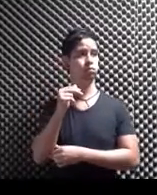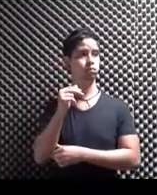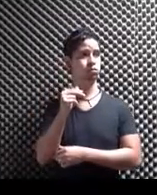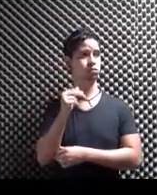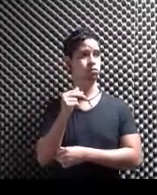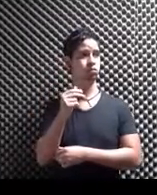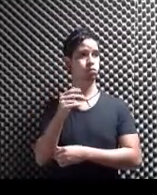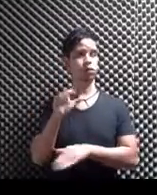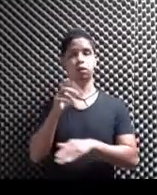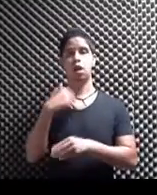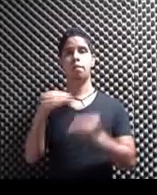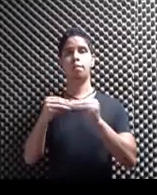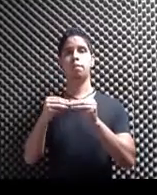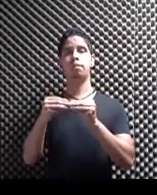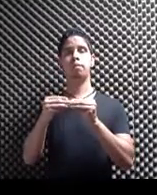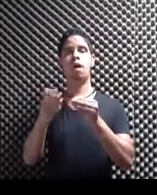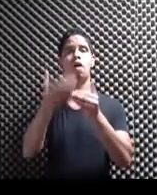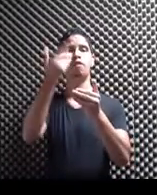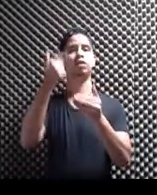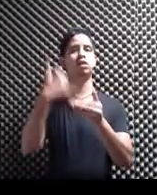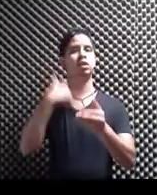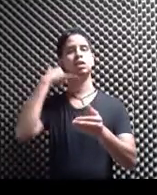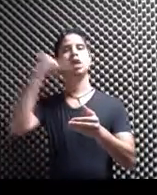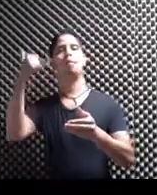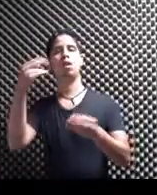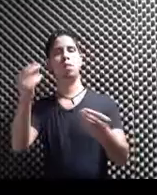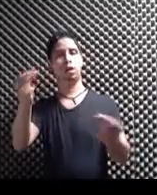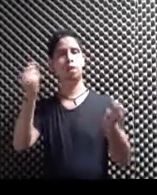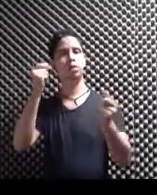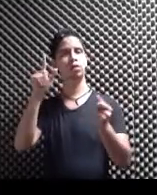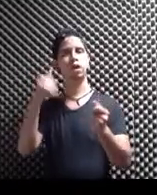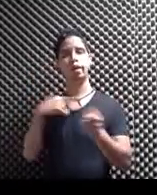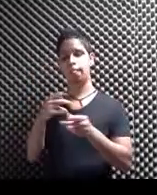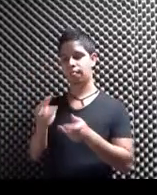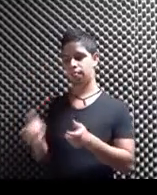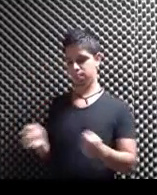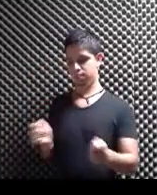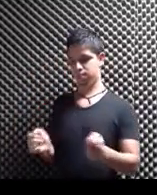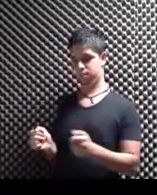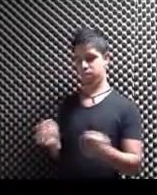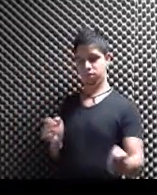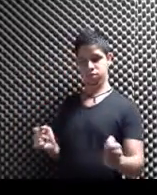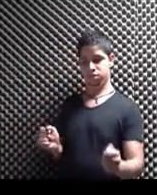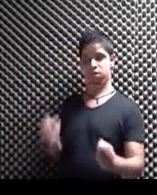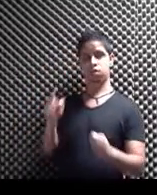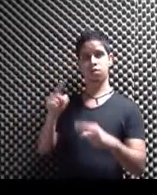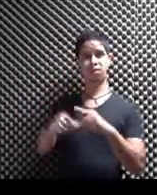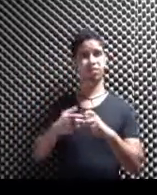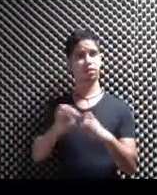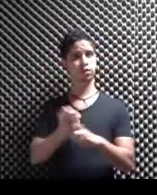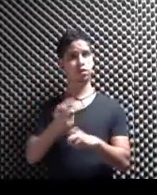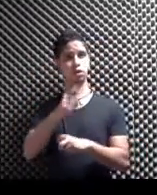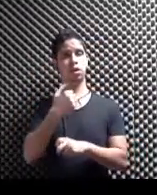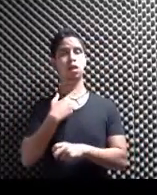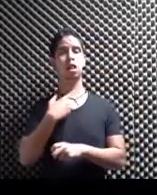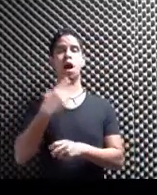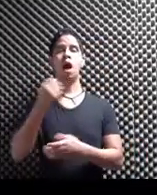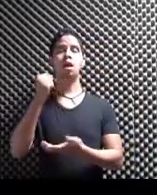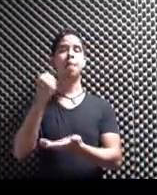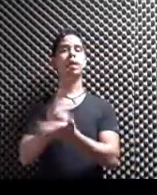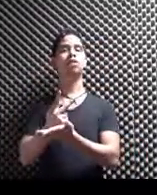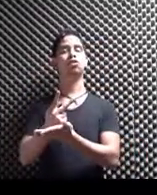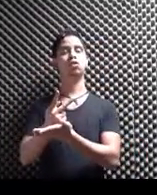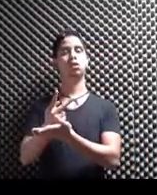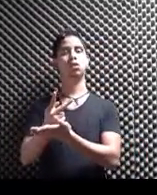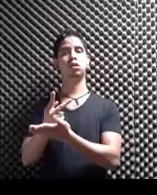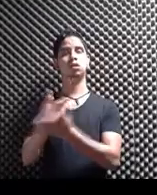simplemente llamar a la persona que textearle más si estás conduciendo. La misma tecnología provee aplicaciones en las cuales si